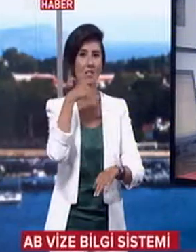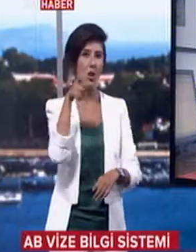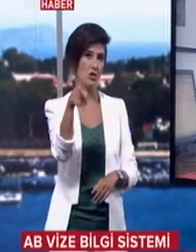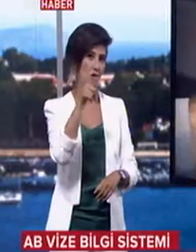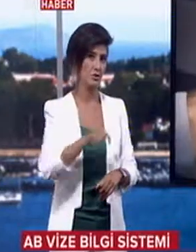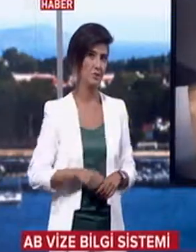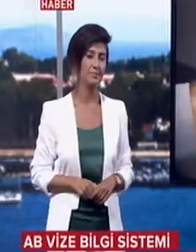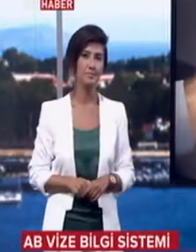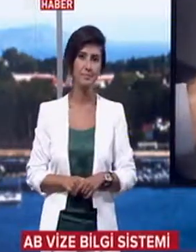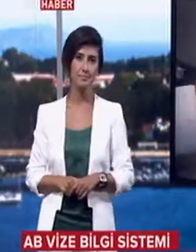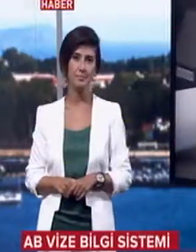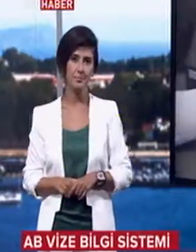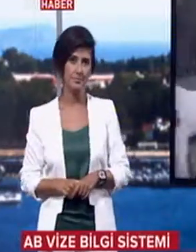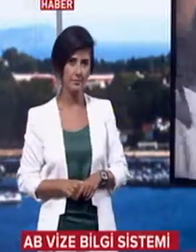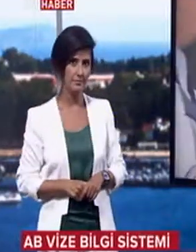avantaj.